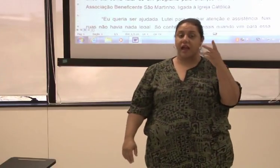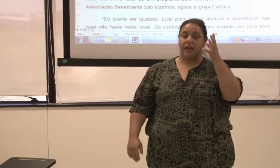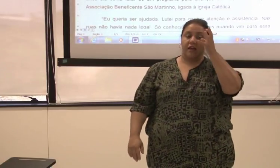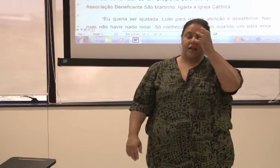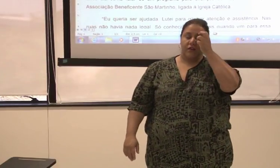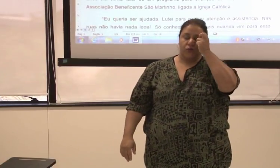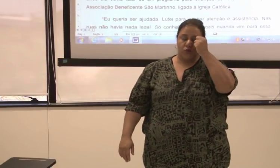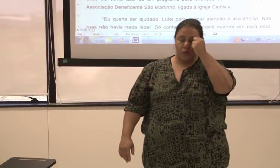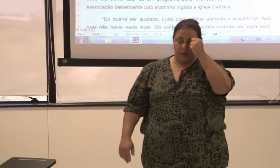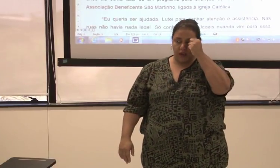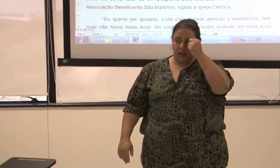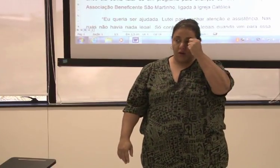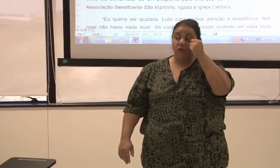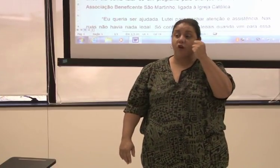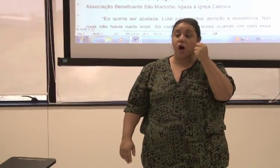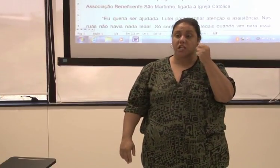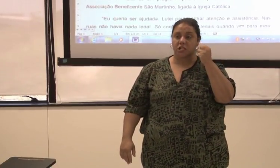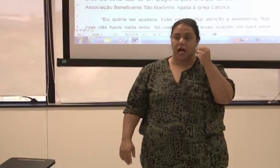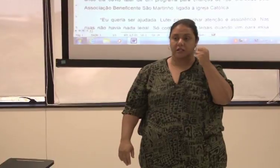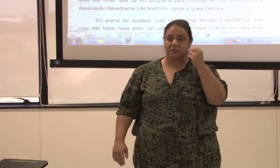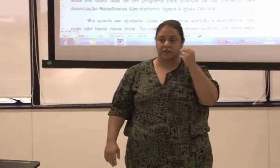é dormir fora de casa.